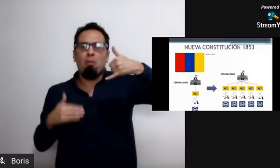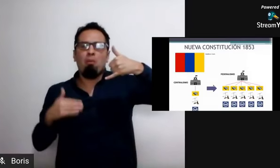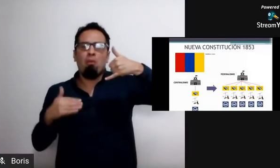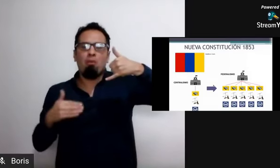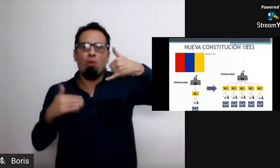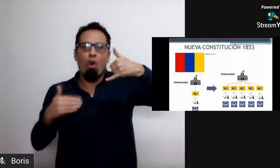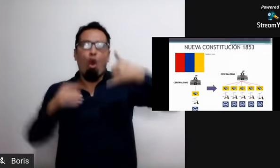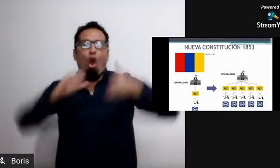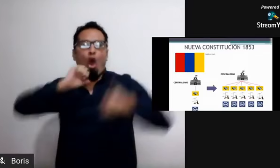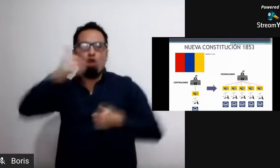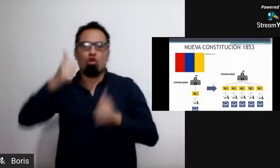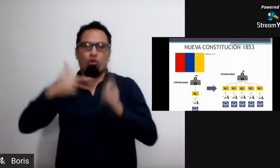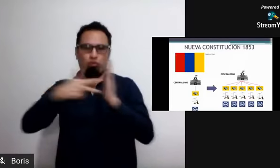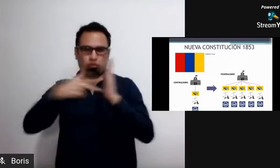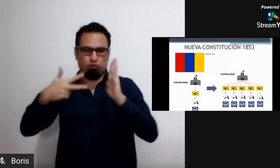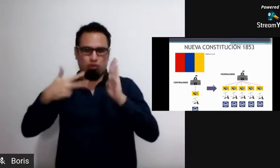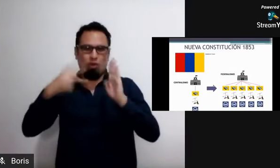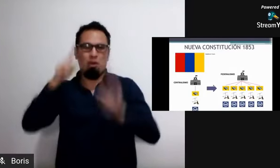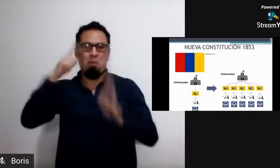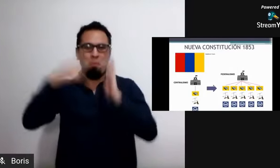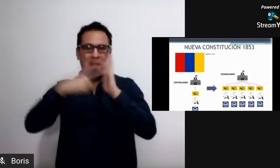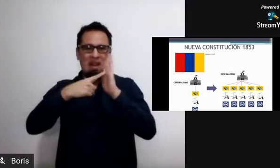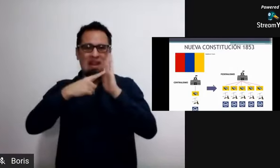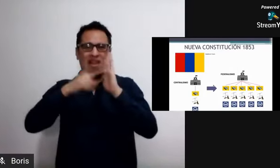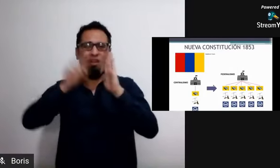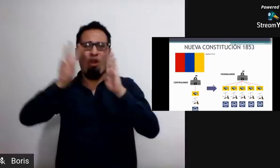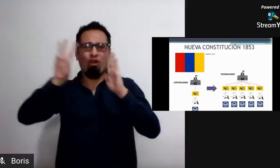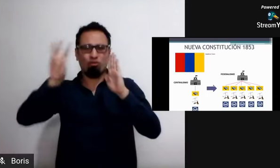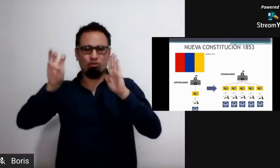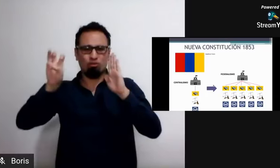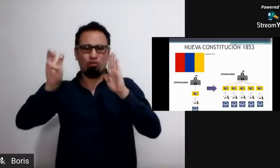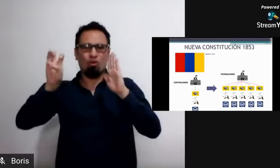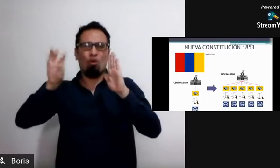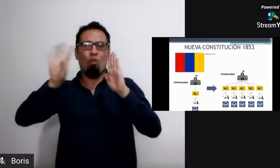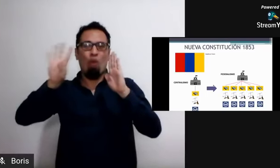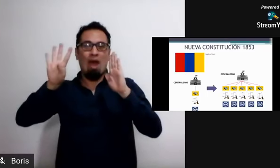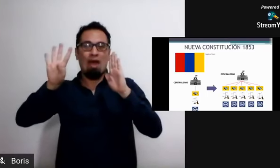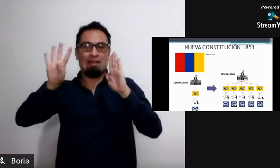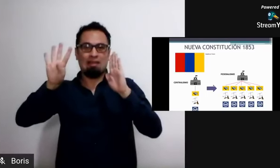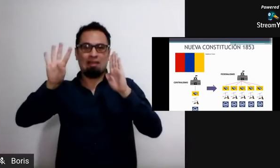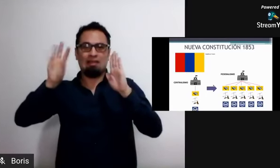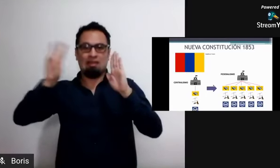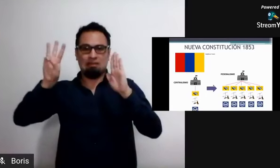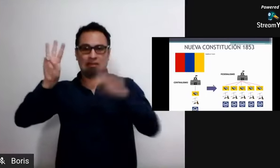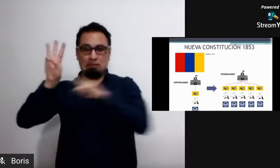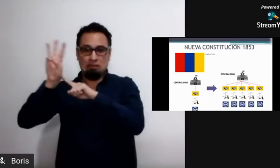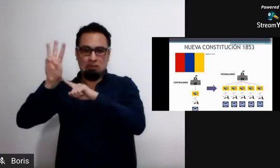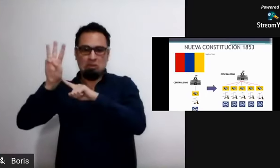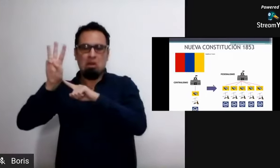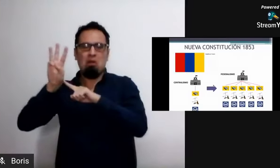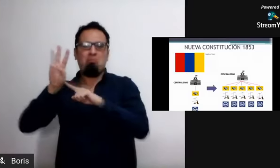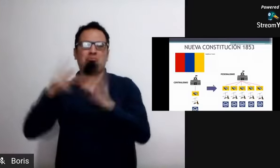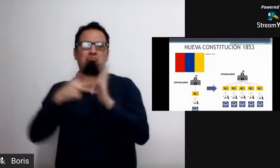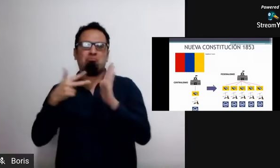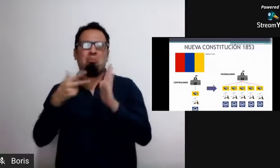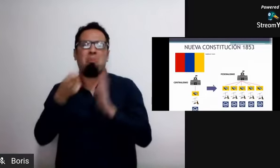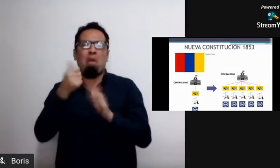Como pueden darse cuenta entonces, el país sigue teniendo esos mismos límites geográficos.